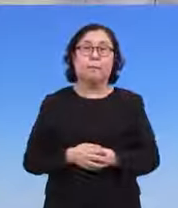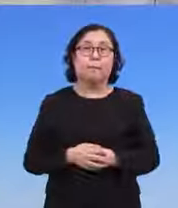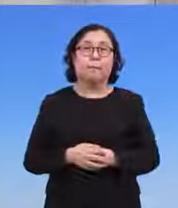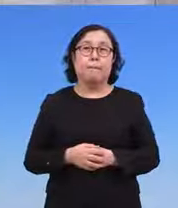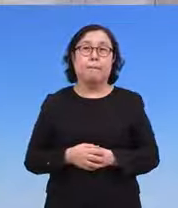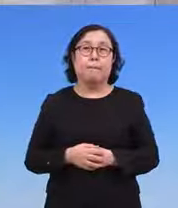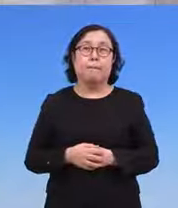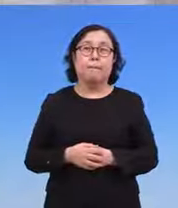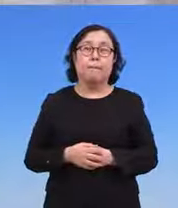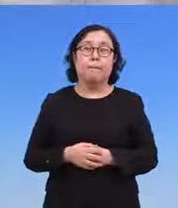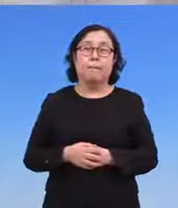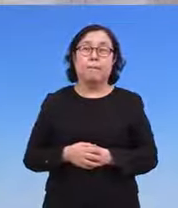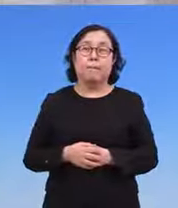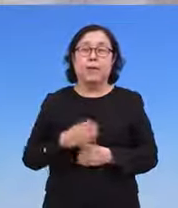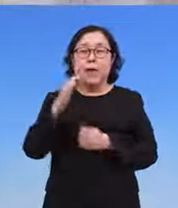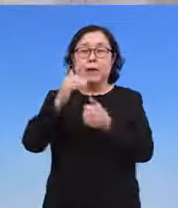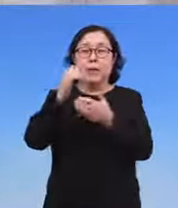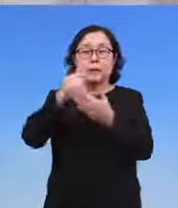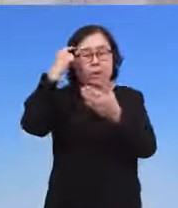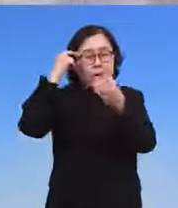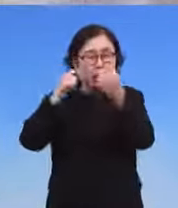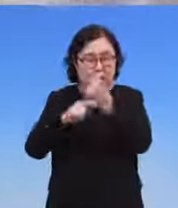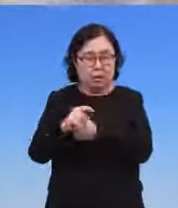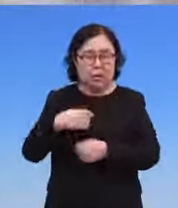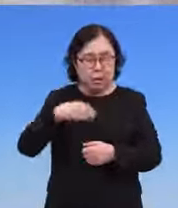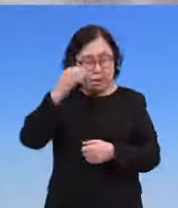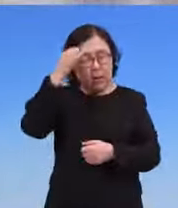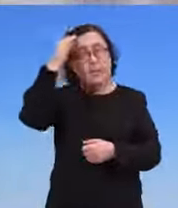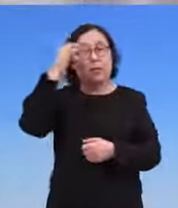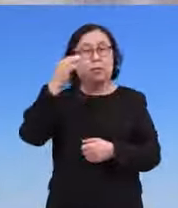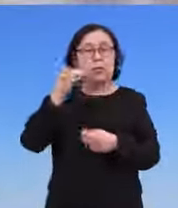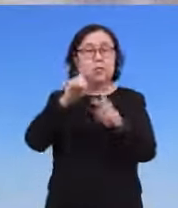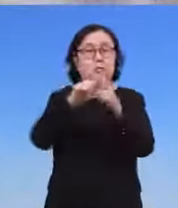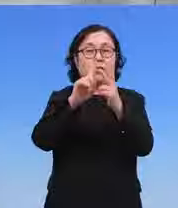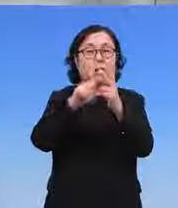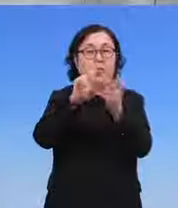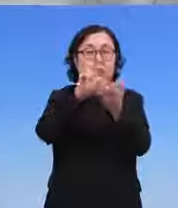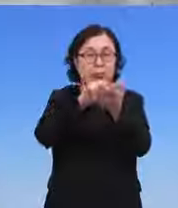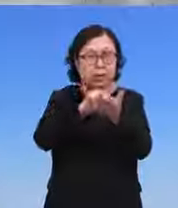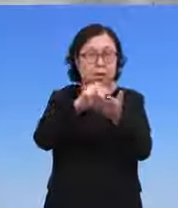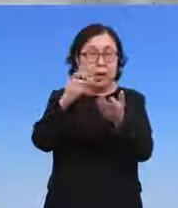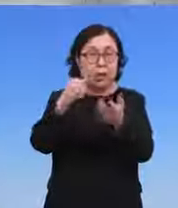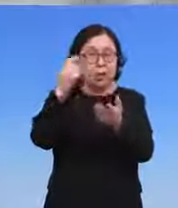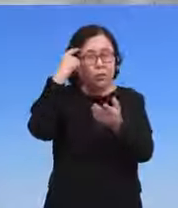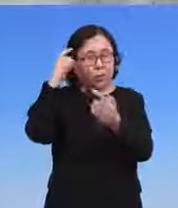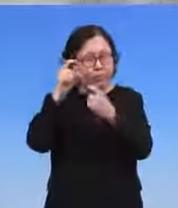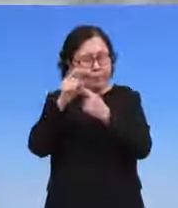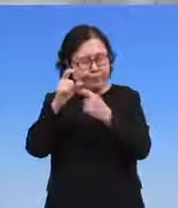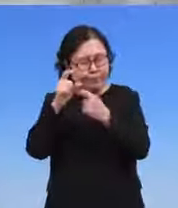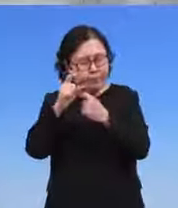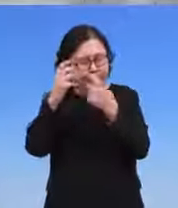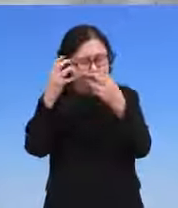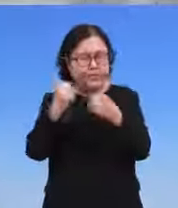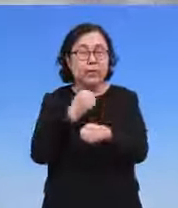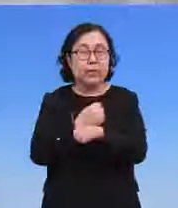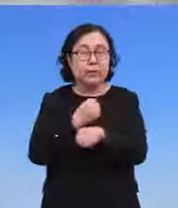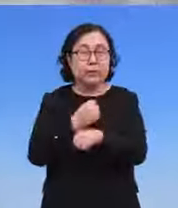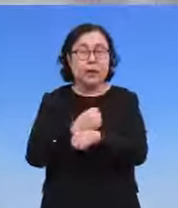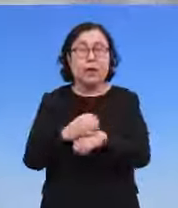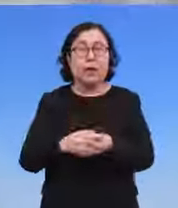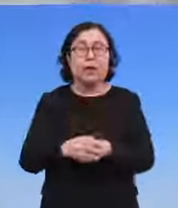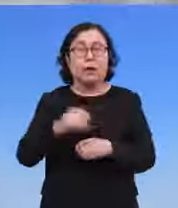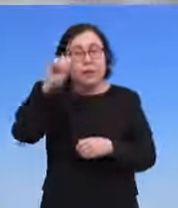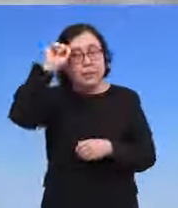그 7년 전에 이런 약속을 하나님께 드리고 이 두 가지 문제를 놓고 이제 고뇌하는 시간을 가졌는데요.